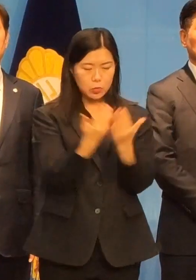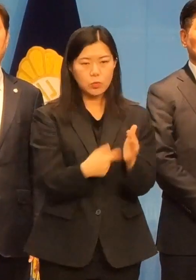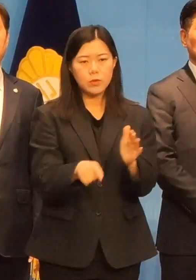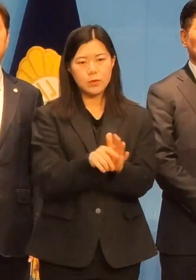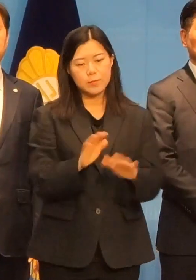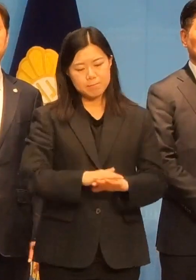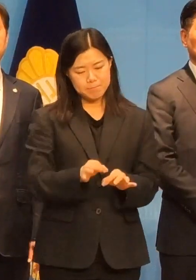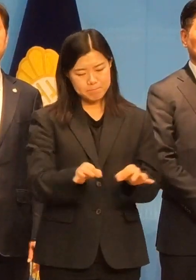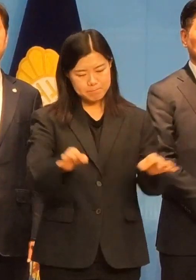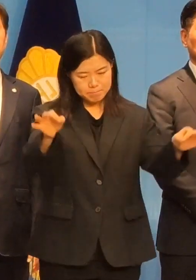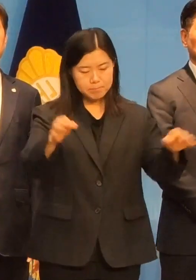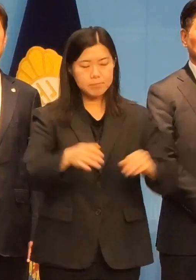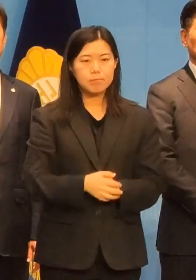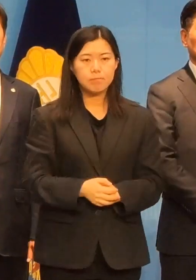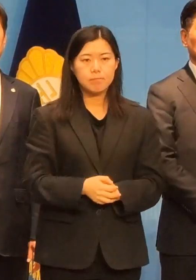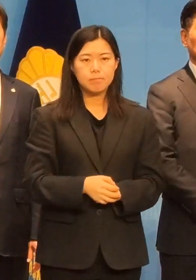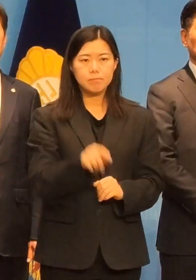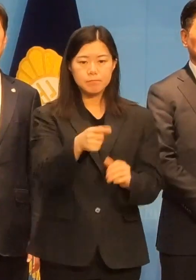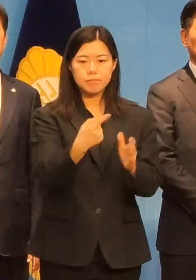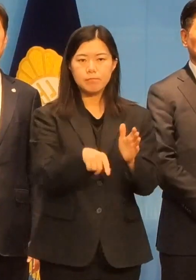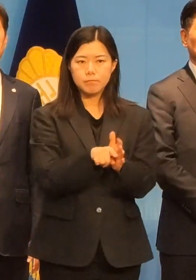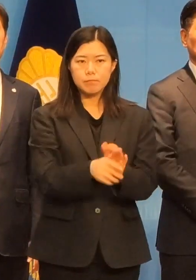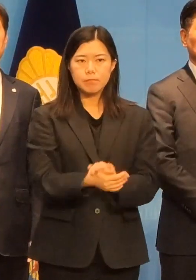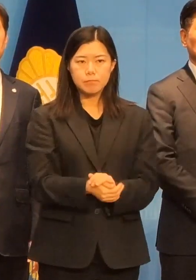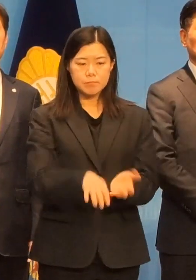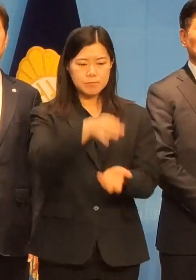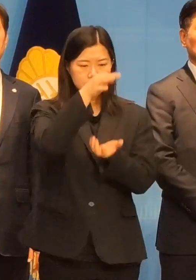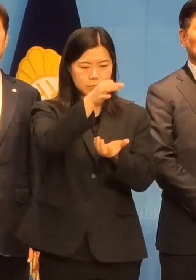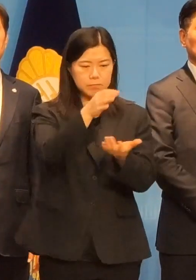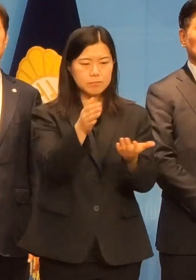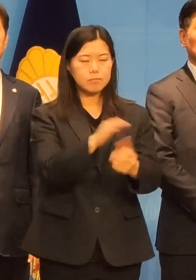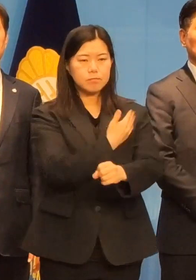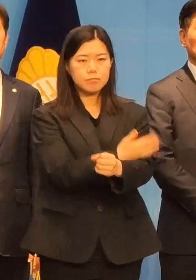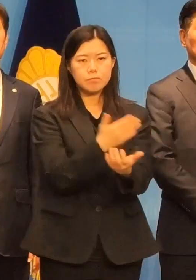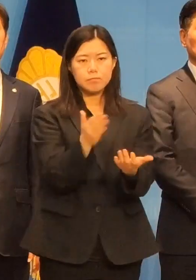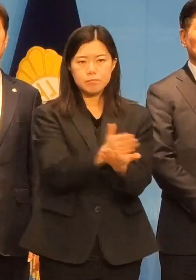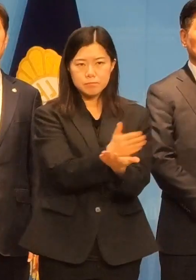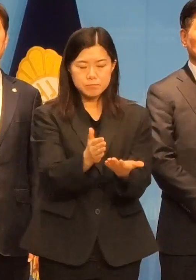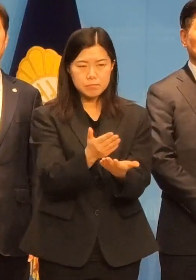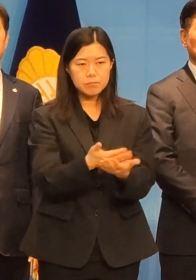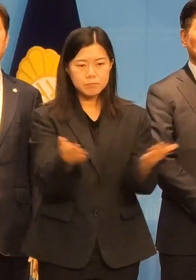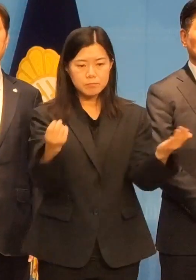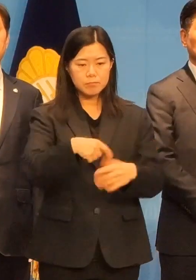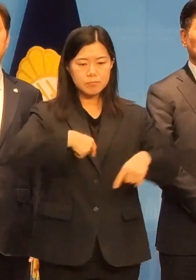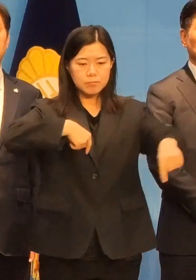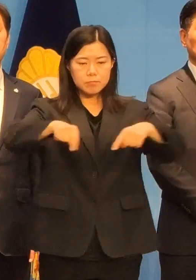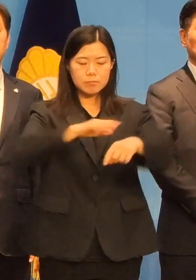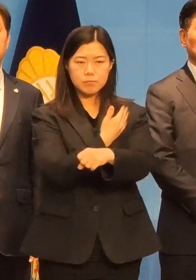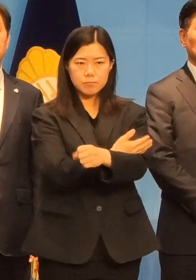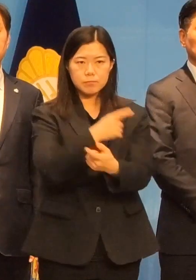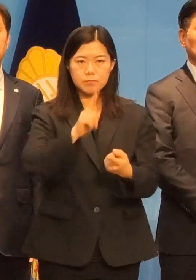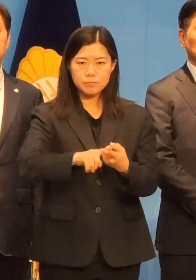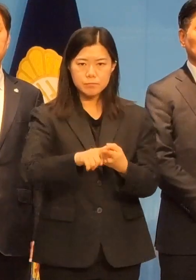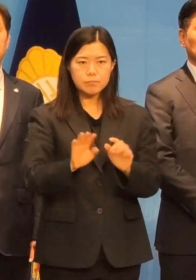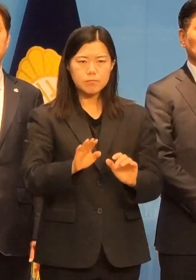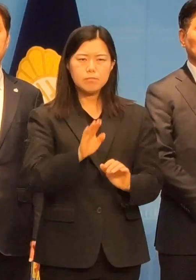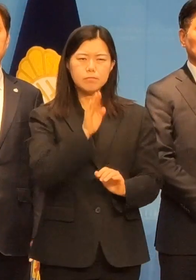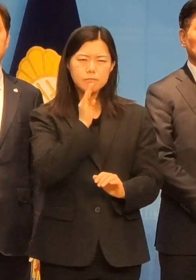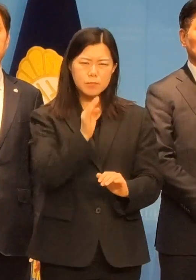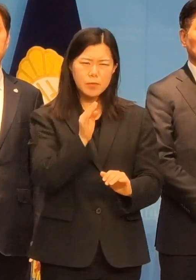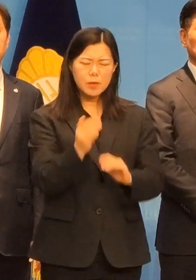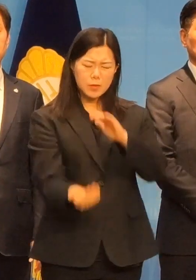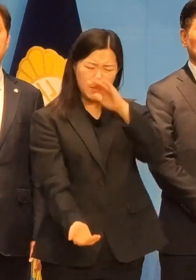고르게 돌아가야 합니다. 이를 위해 재정 분권과 자치 권한에 있어 수용 가능한 최대